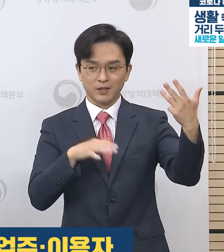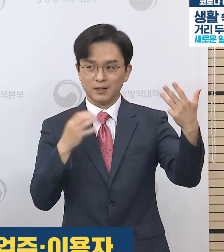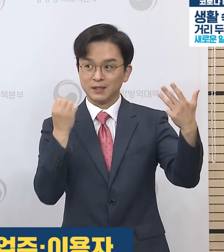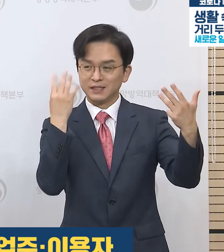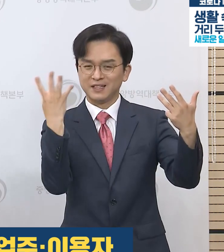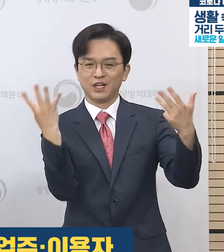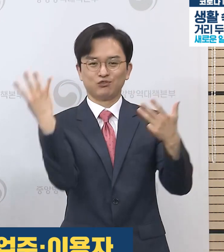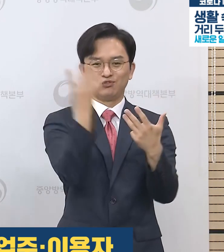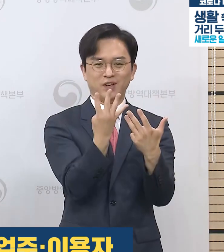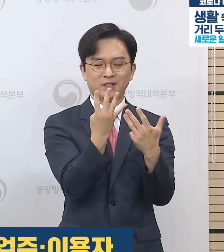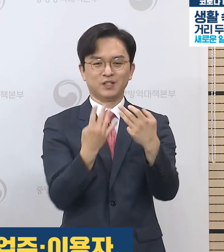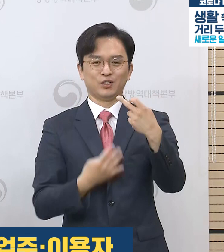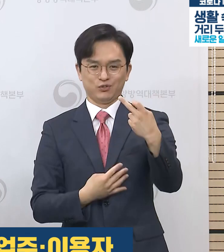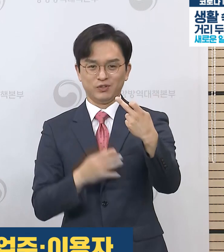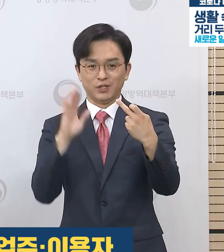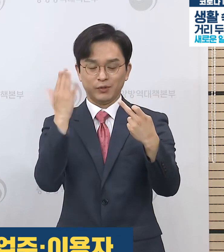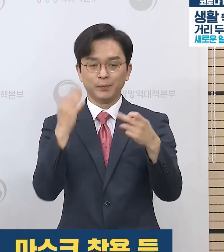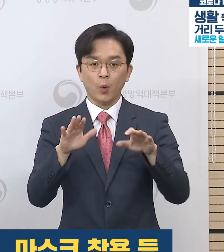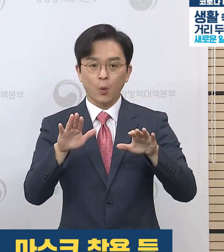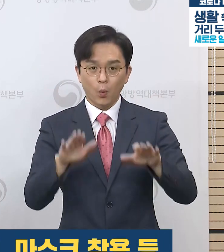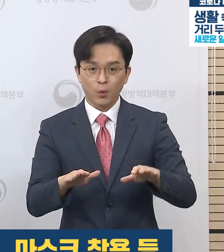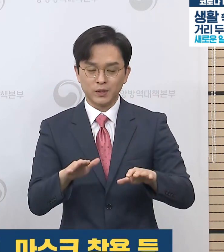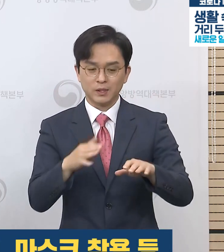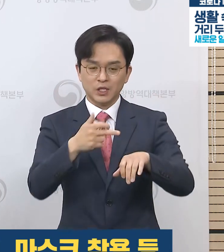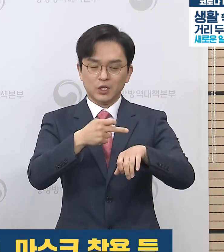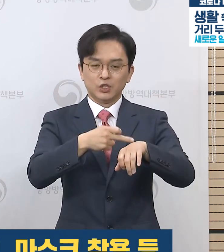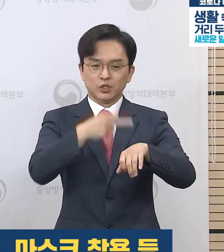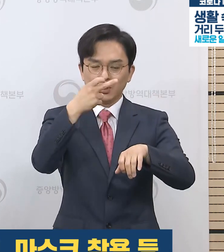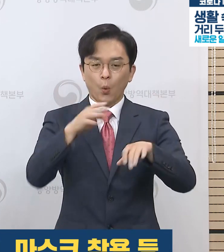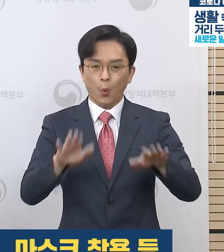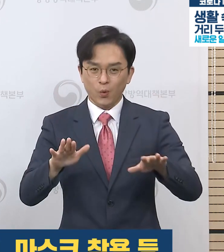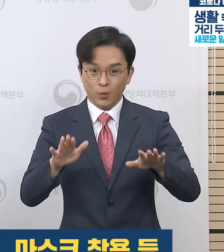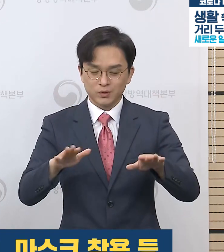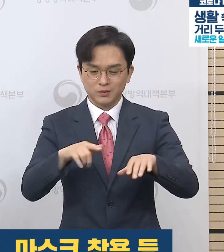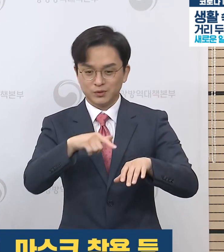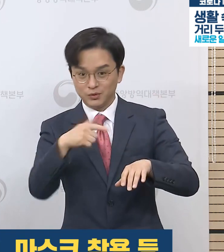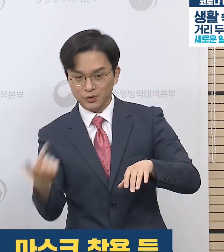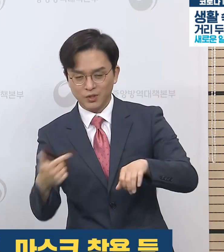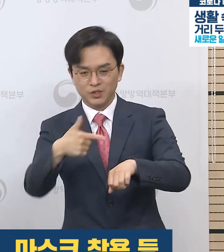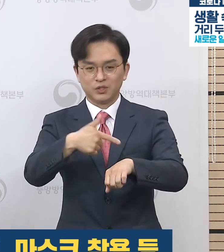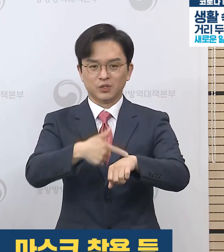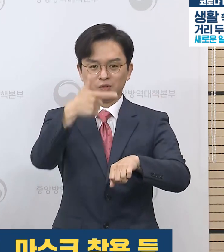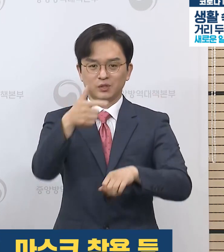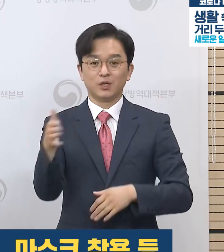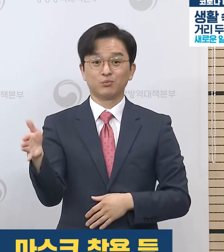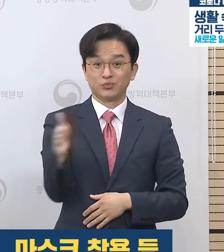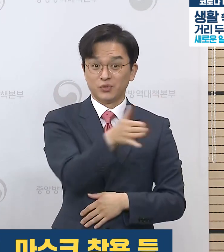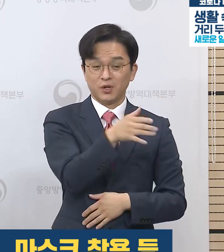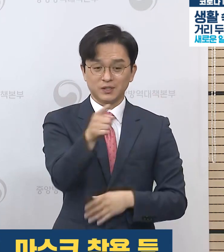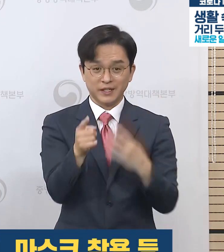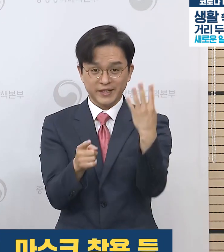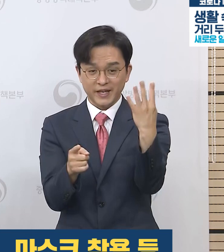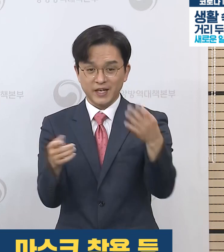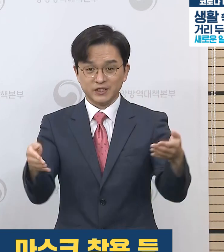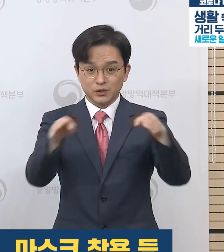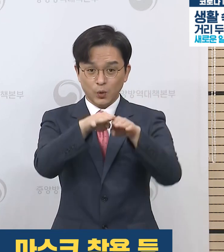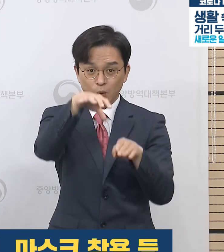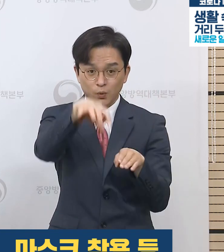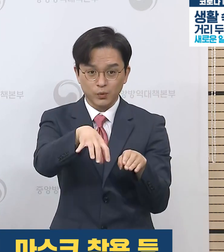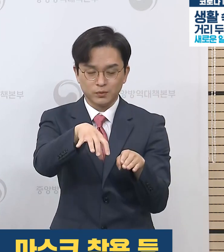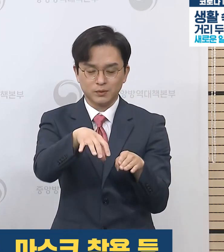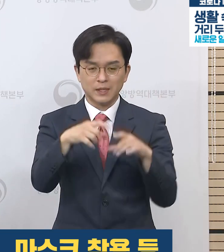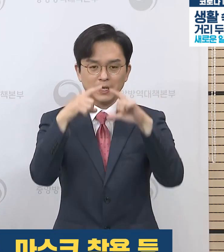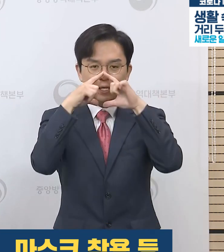이용자들은 오늘 18시부터 출입자 명부 관리 작성이라든지 마스크 착용 등 핵심 방역